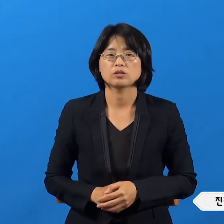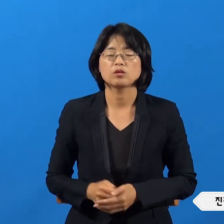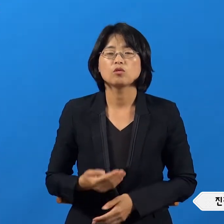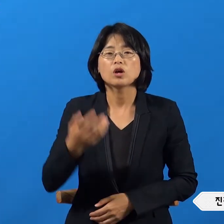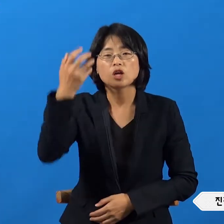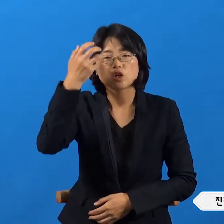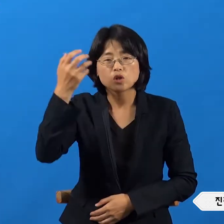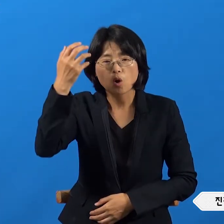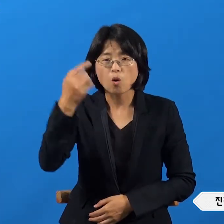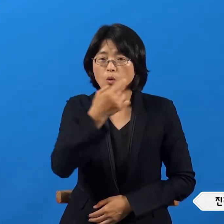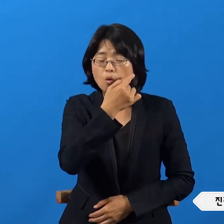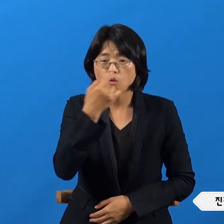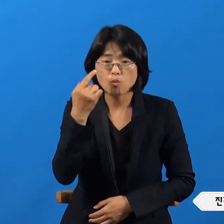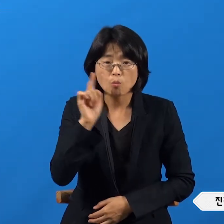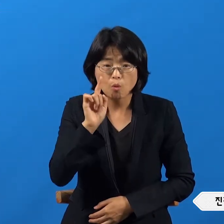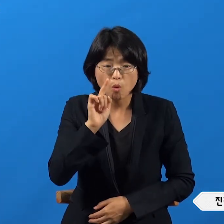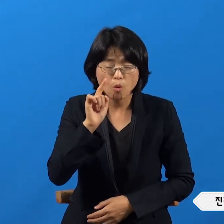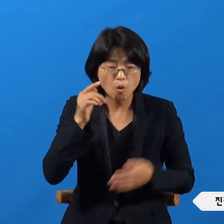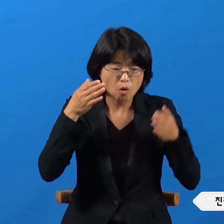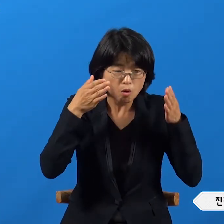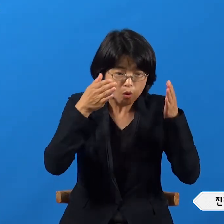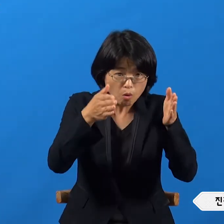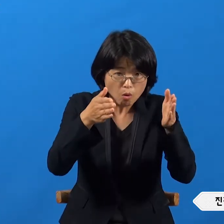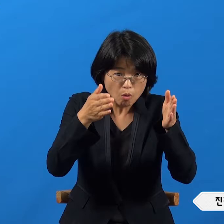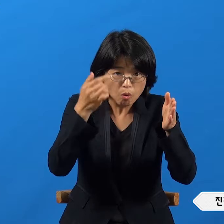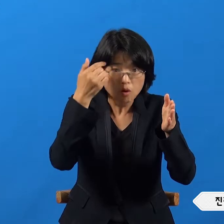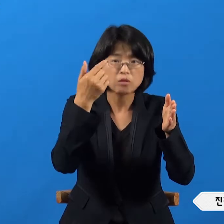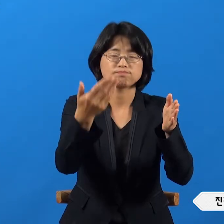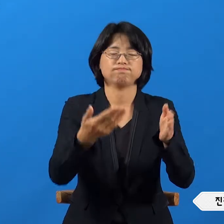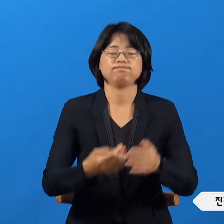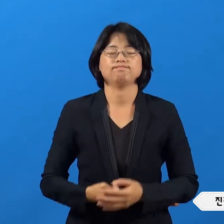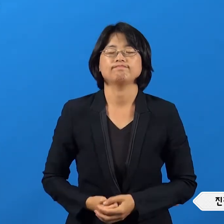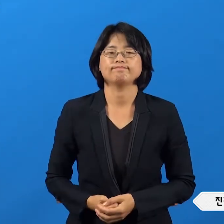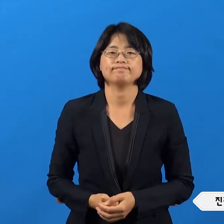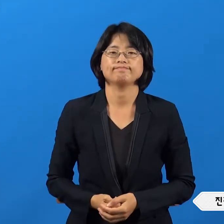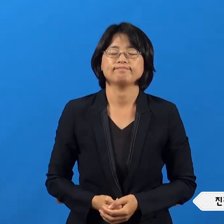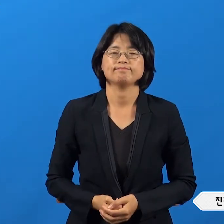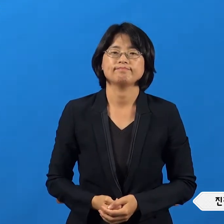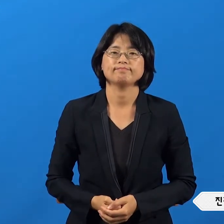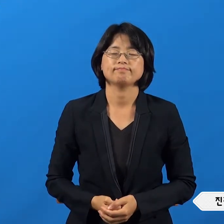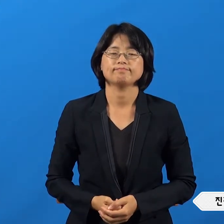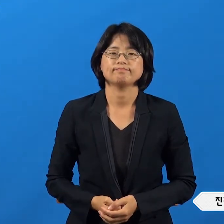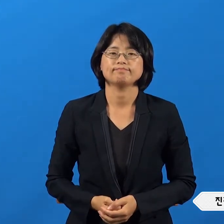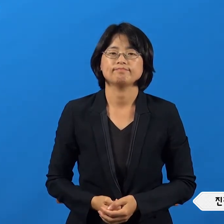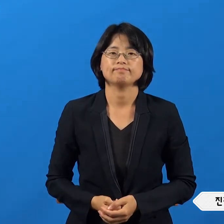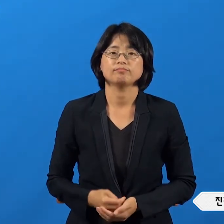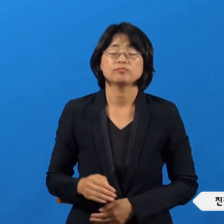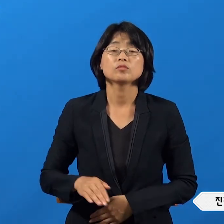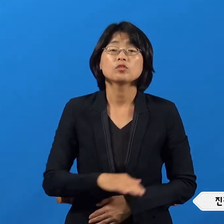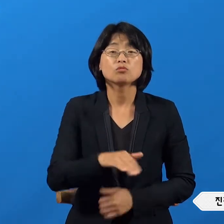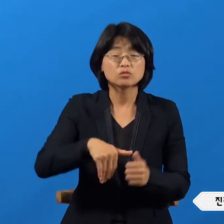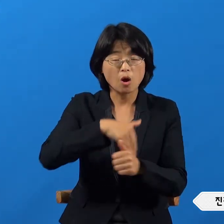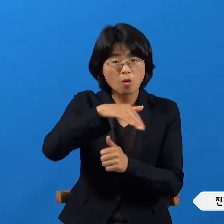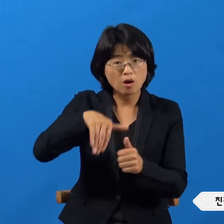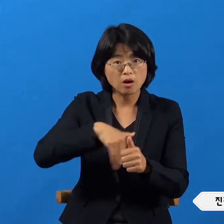어디에 맞춰져 있습니까? 우리의 상황입니까? 우리의